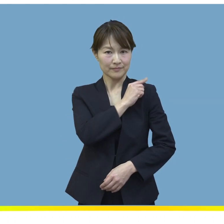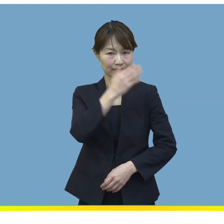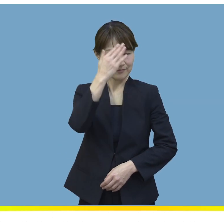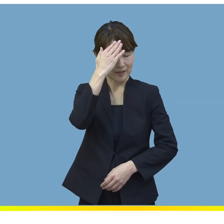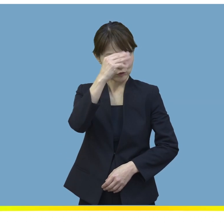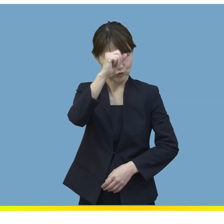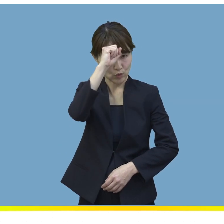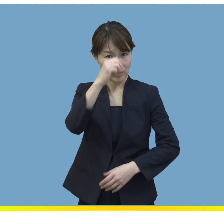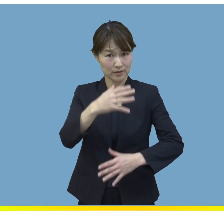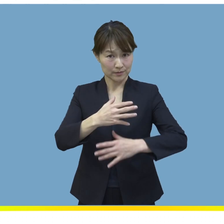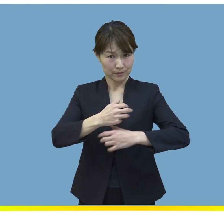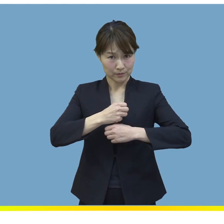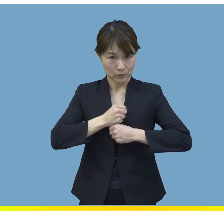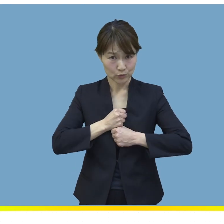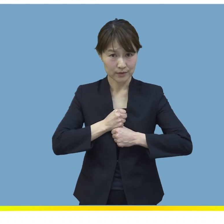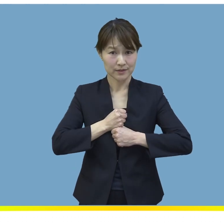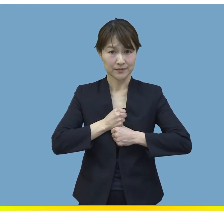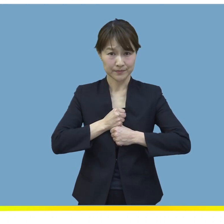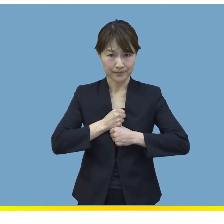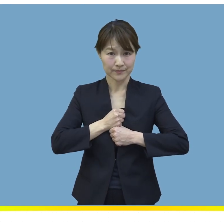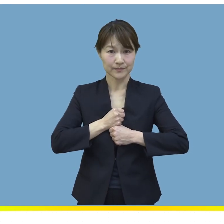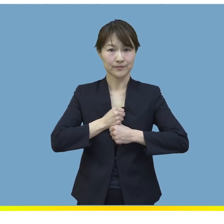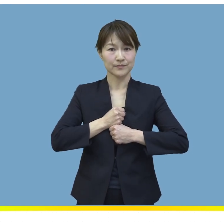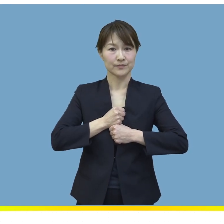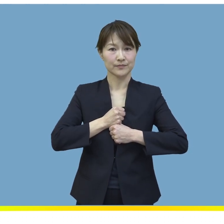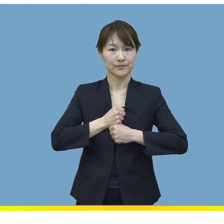熱中症に気をつけましょう